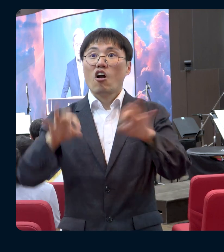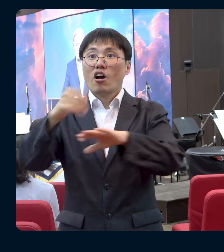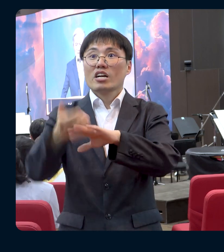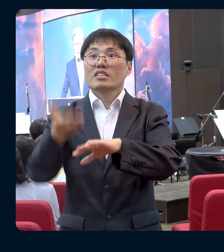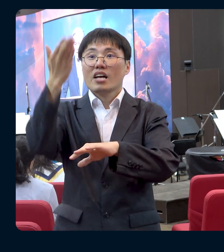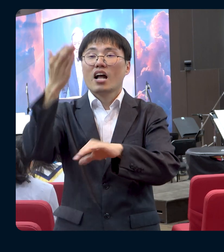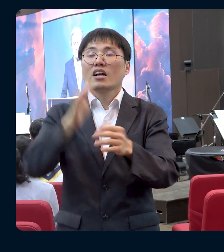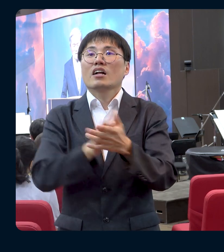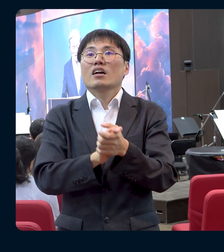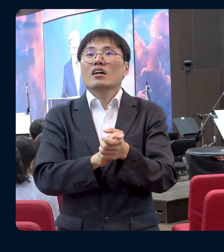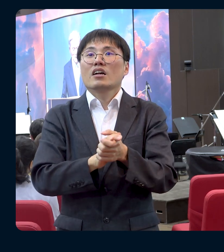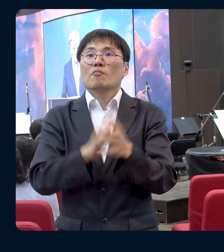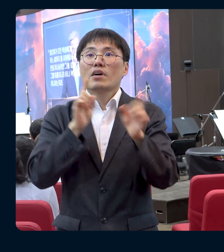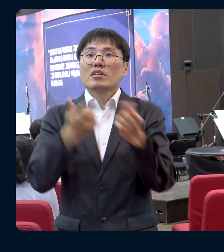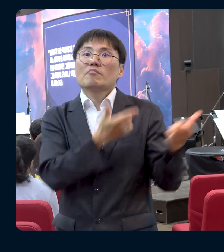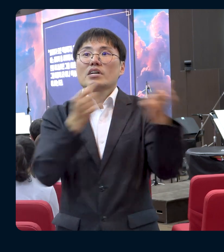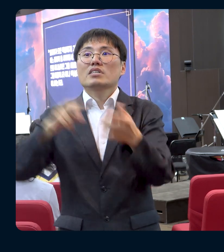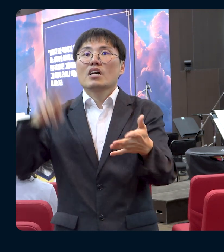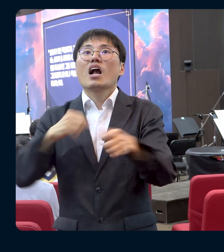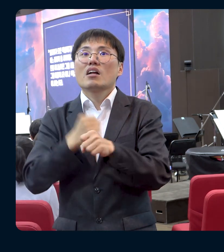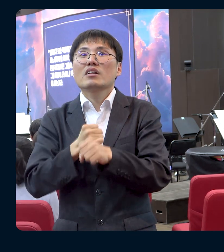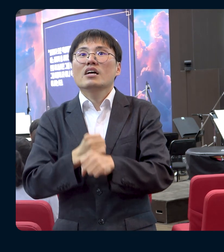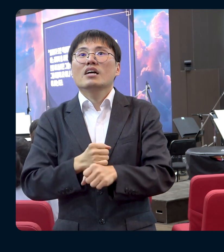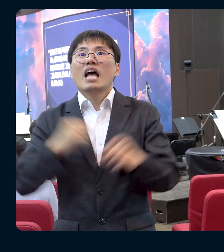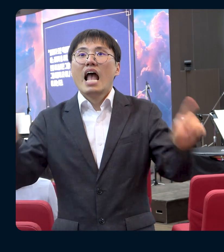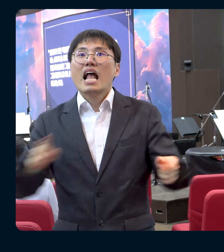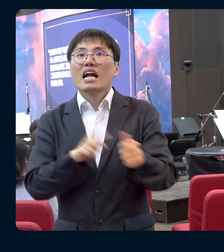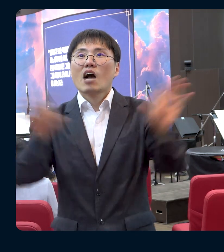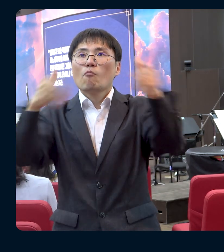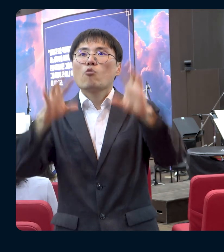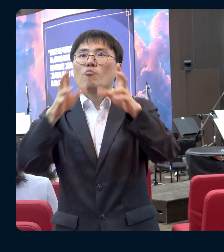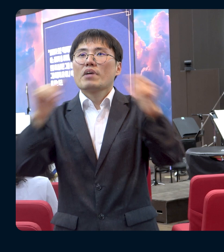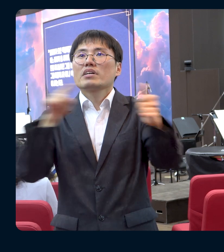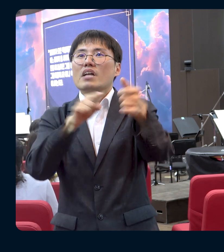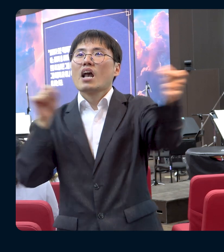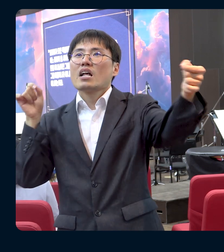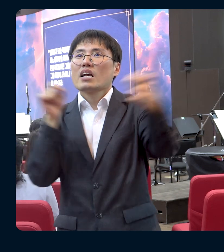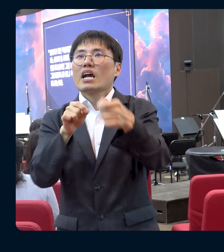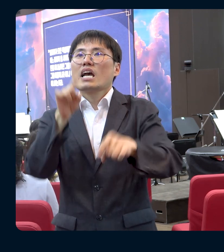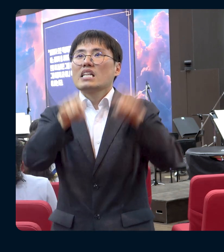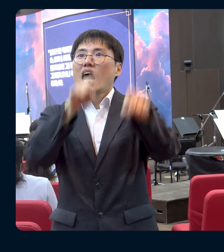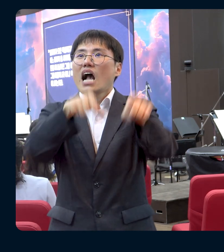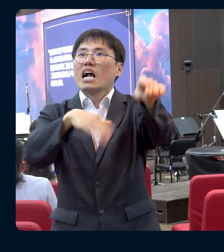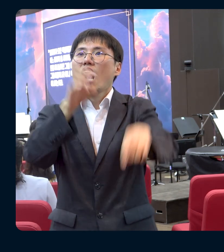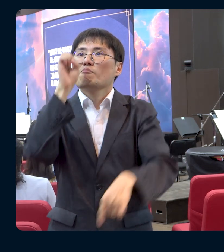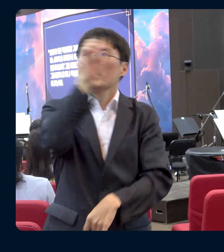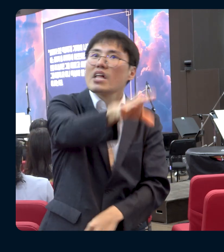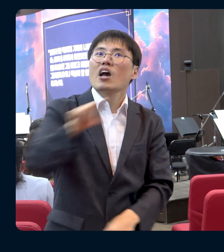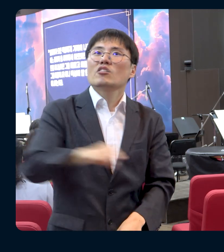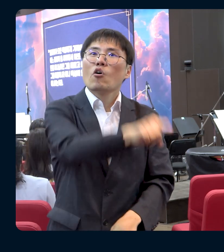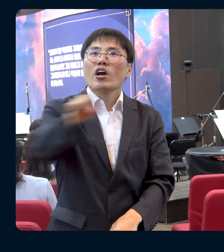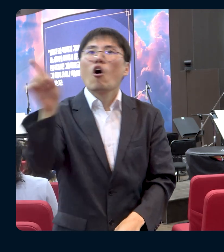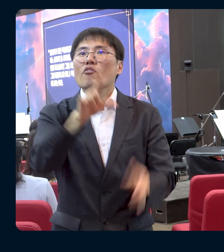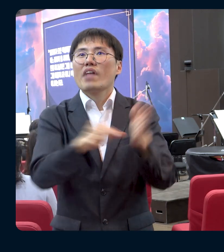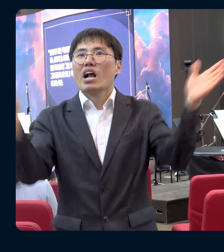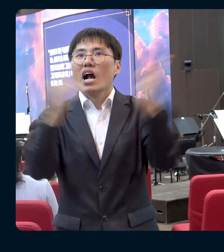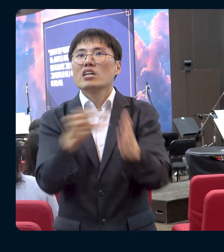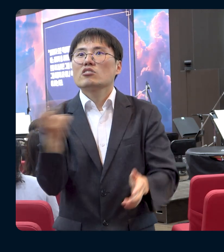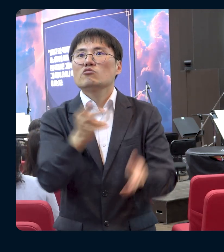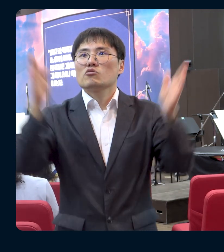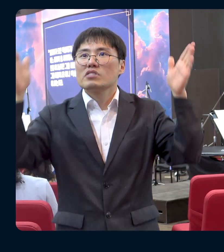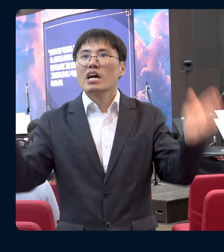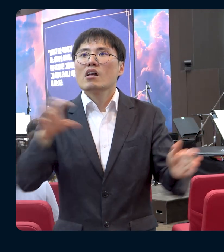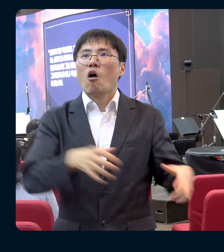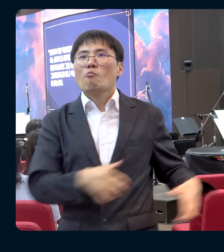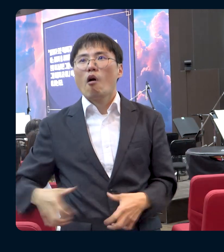열왕기상 18장 21절 말씀을 함께 읽겠습니다. 같이 읽습니다. 엘리야가 모든 백성에게 가까이 나아가 이르되